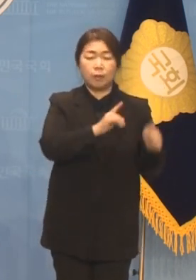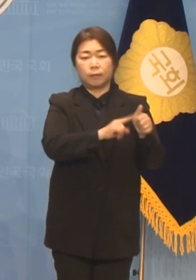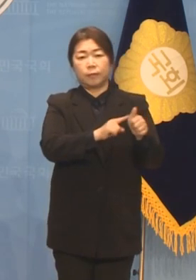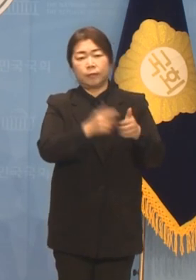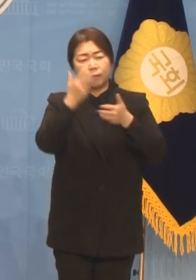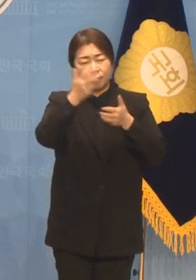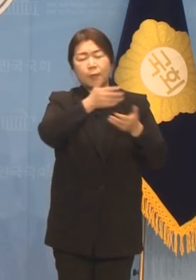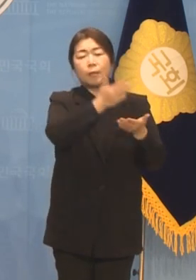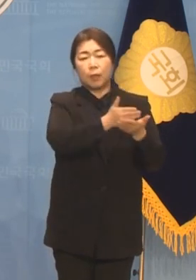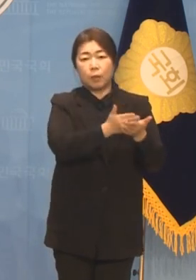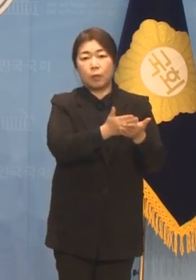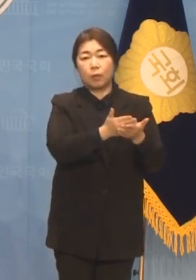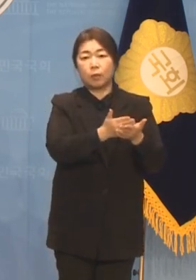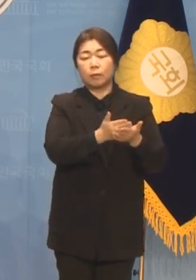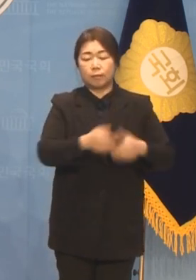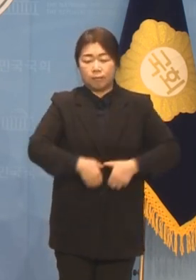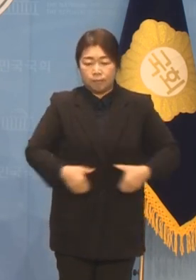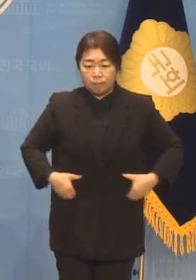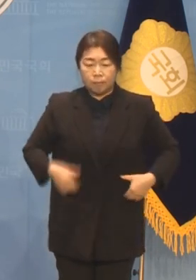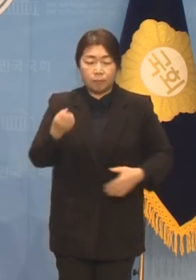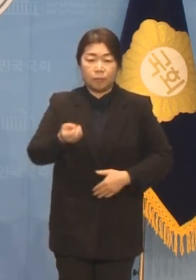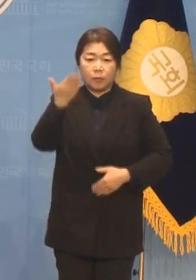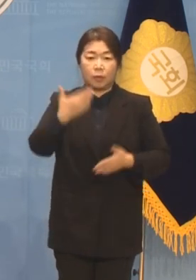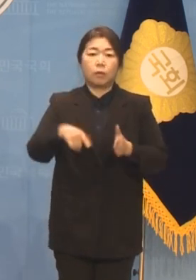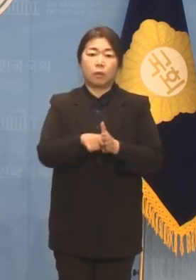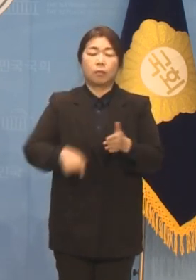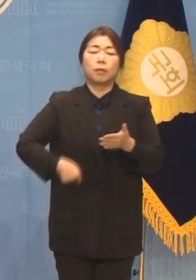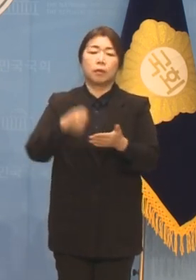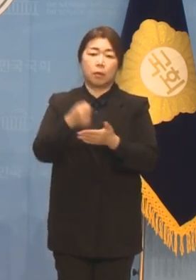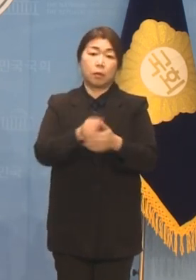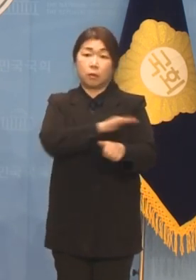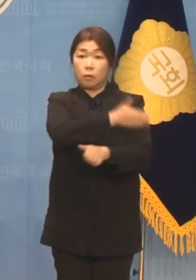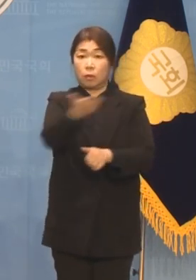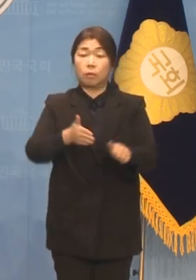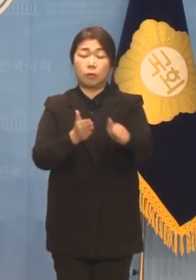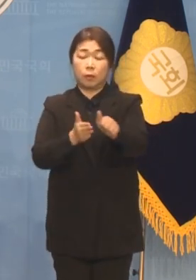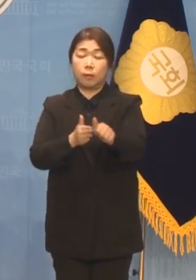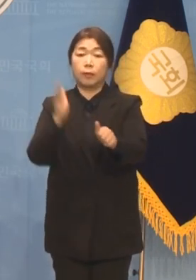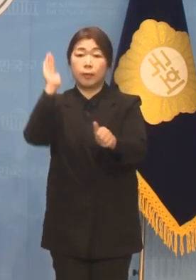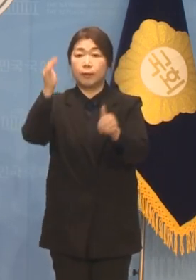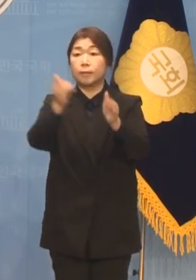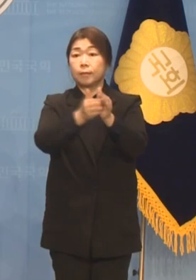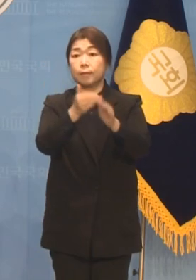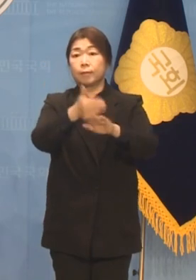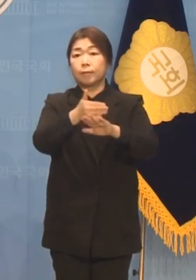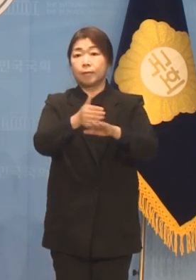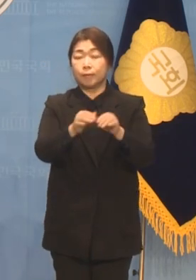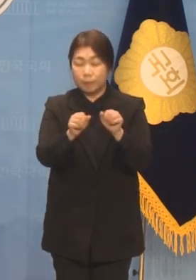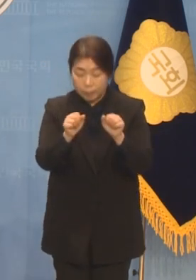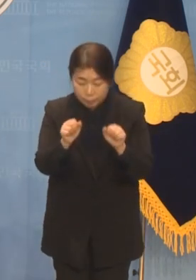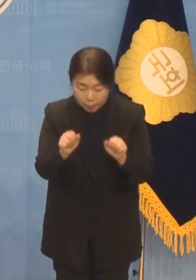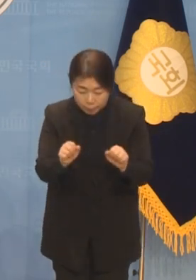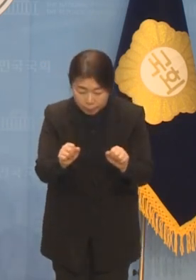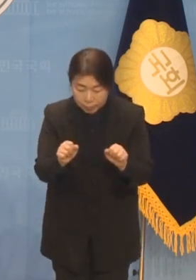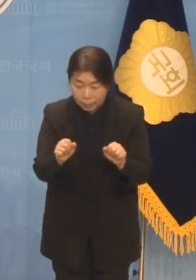하루빨리 담대한 승리를 위해 결단합시다. 기자회견 마치도록 하겠습니다. 감사합니다.